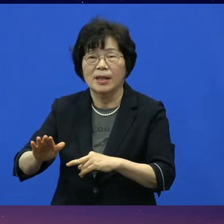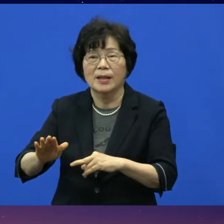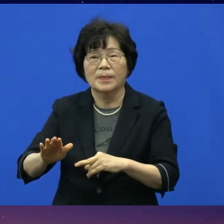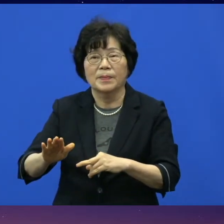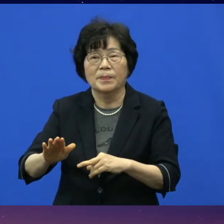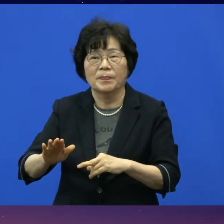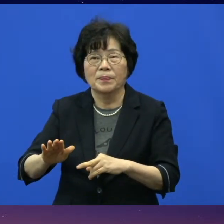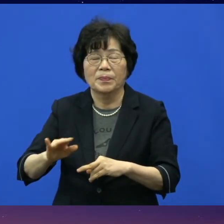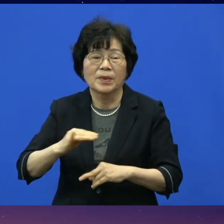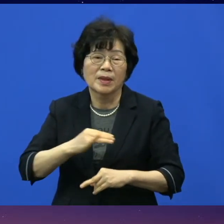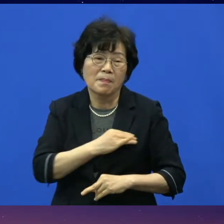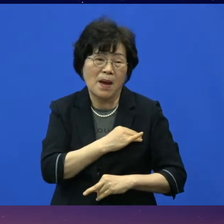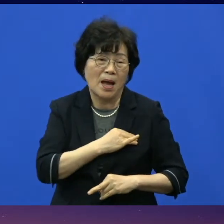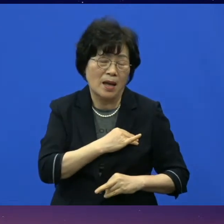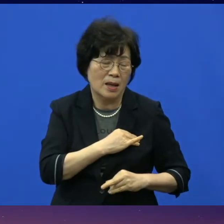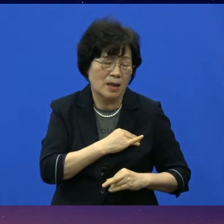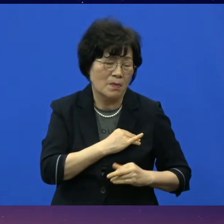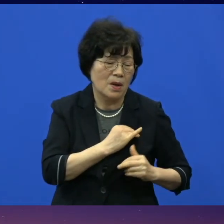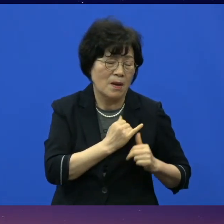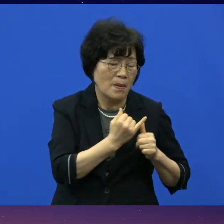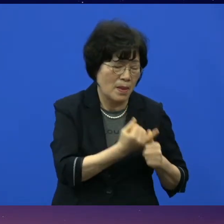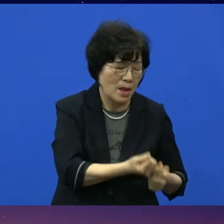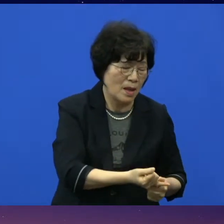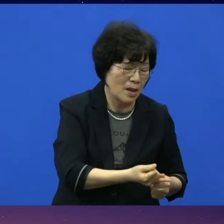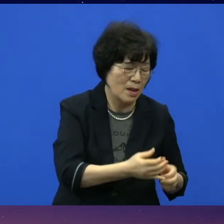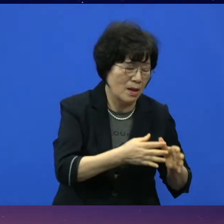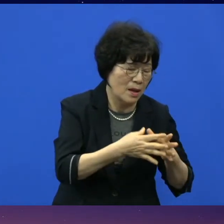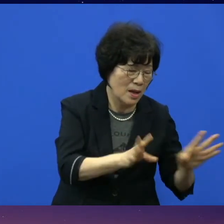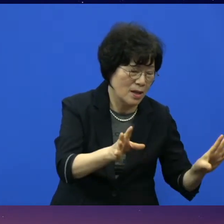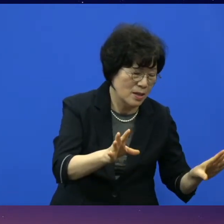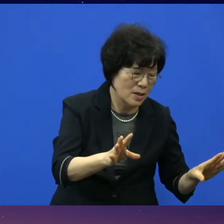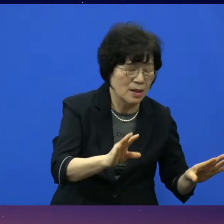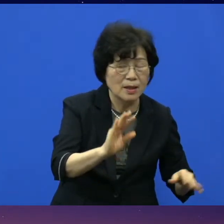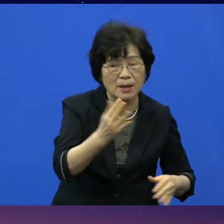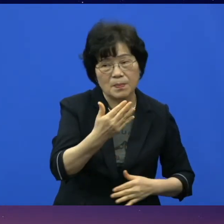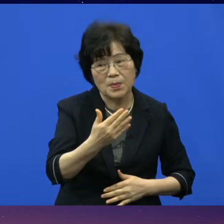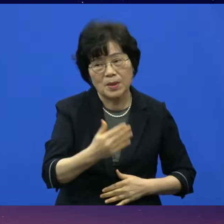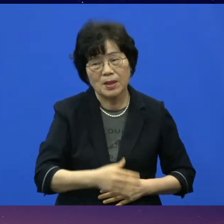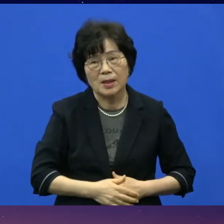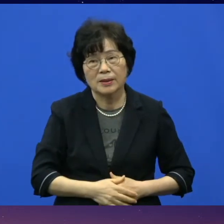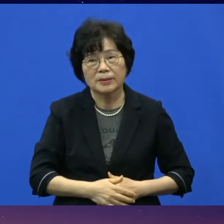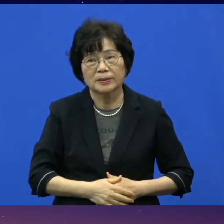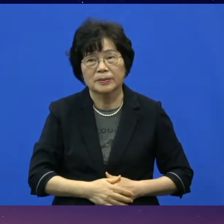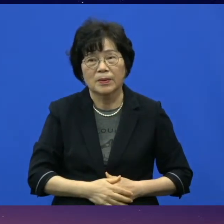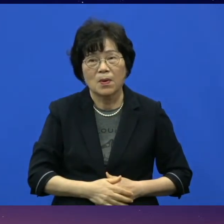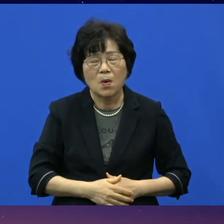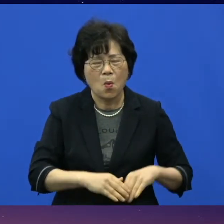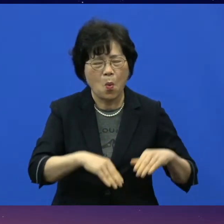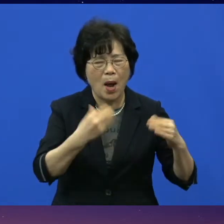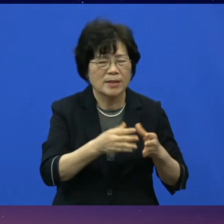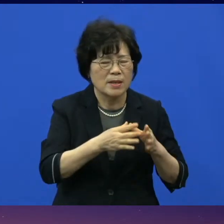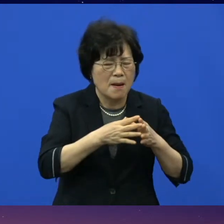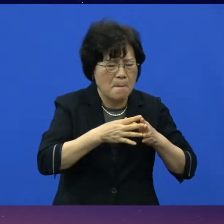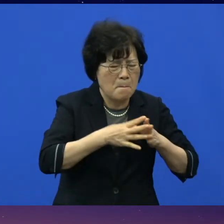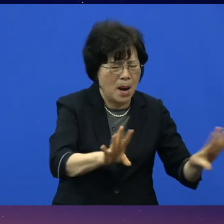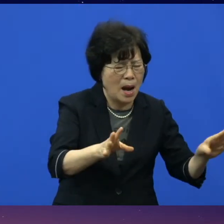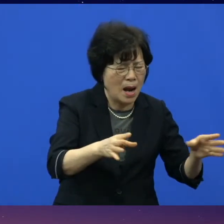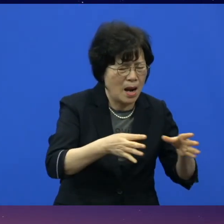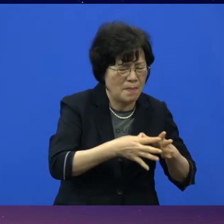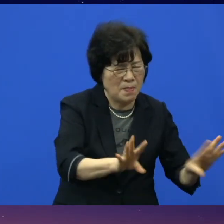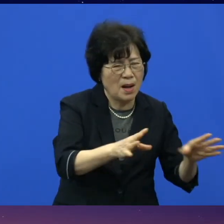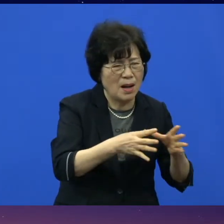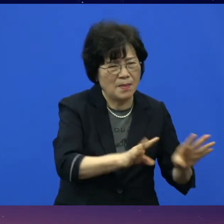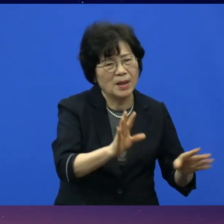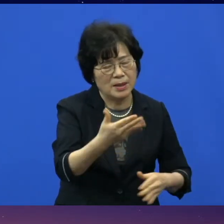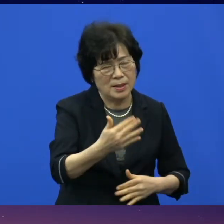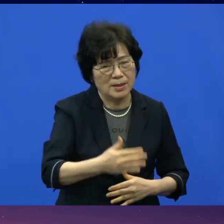근데 한순간에 깨져버려요. 그릇이 막 새버리고 박살이 난 거예요. 바세바 사건이.